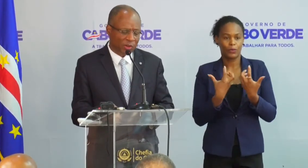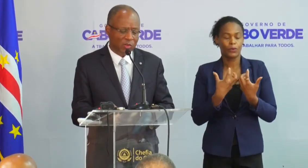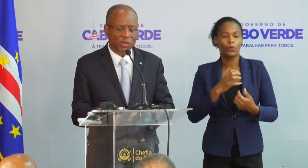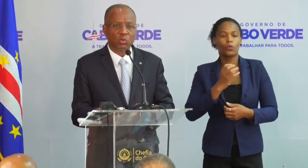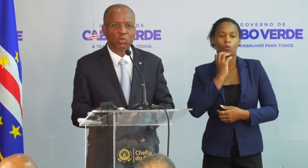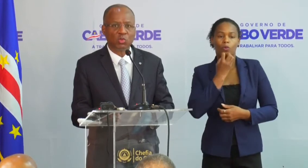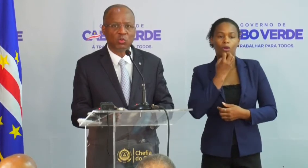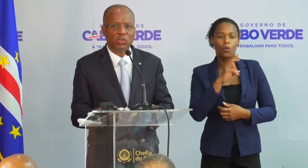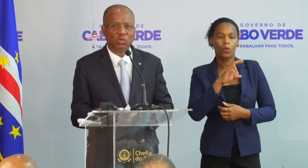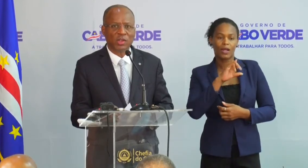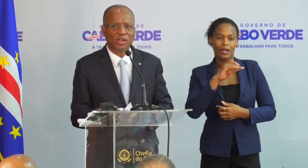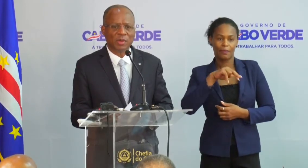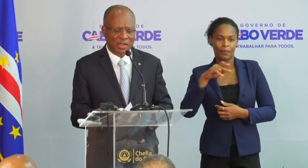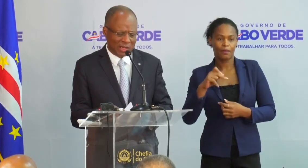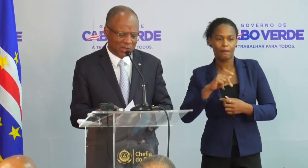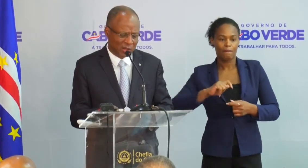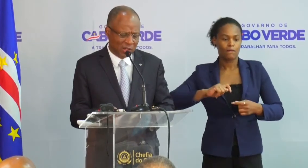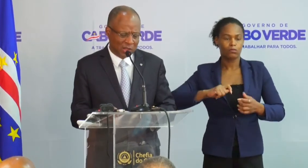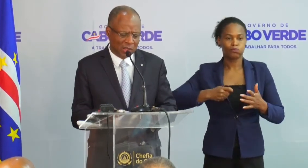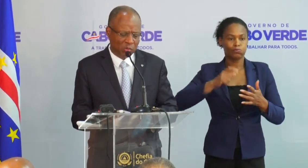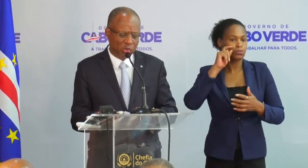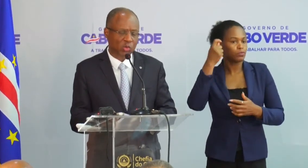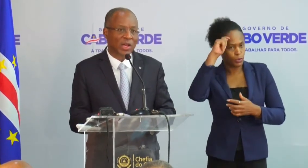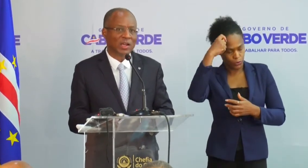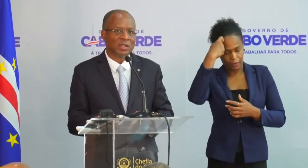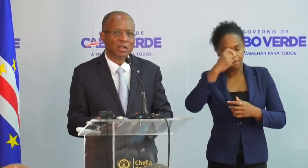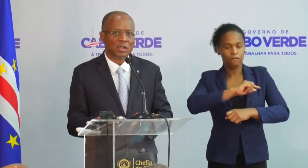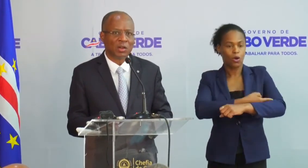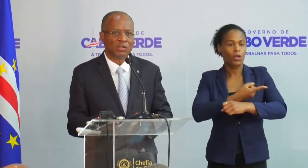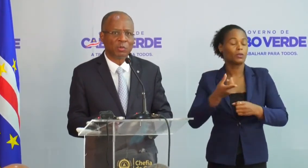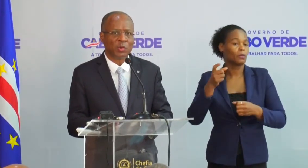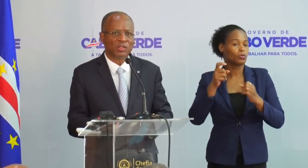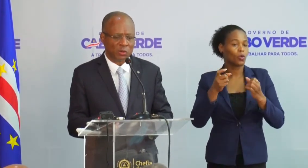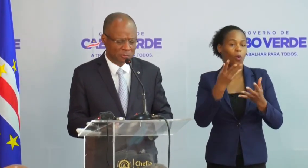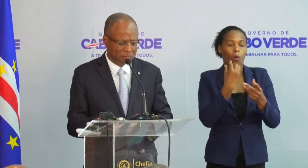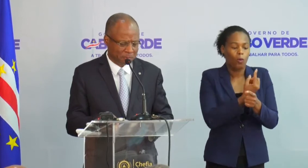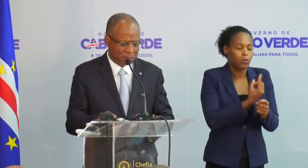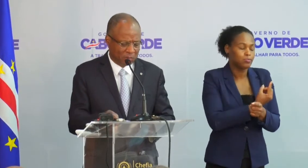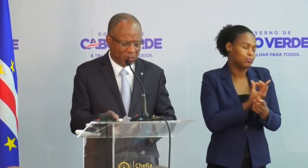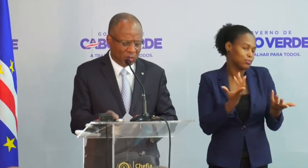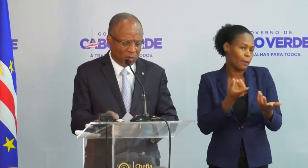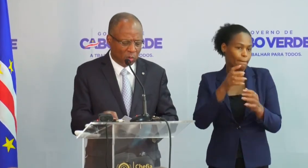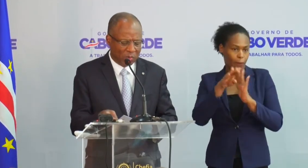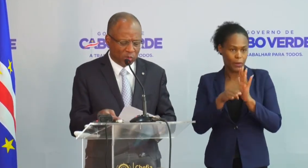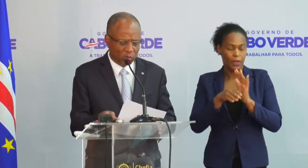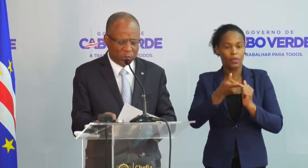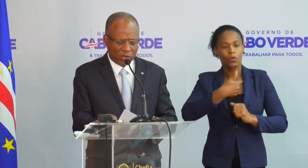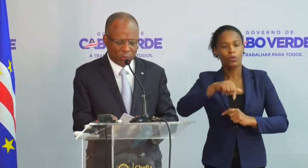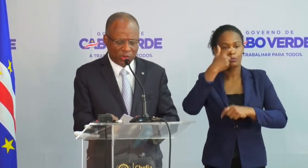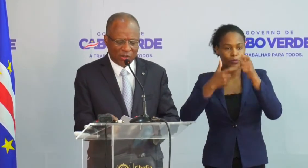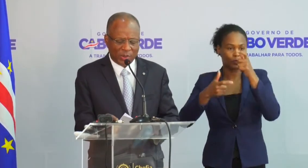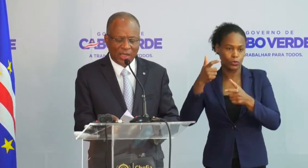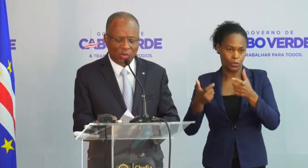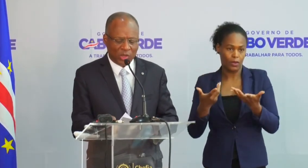afeta fortemente o consumo, a segurança alimentar e nutricional da nossa população. O aumento dos